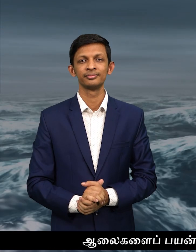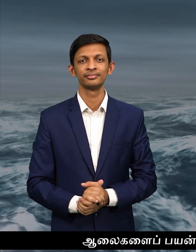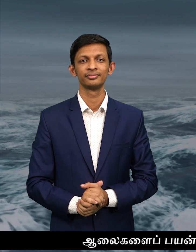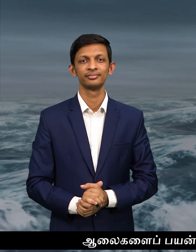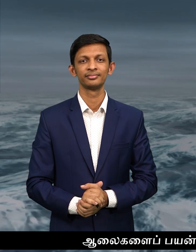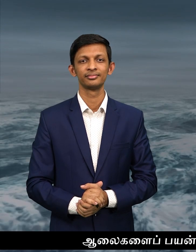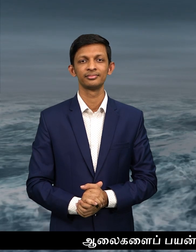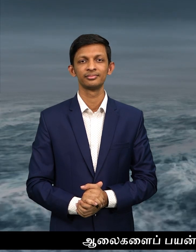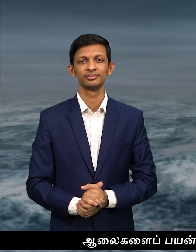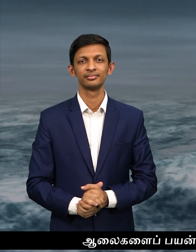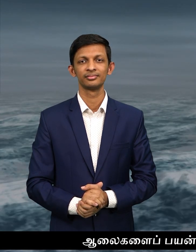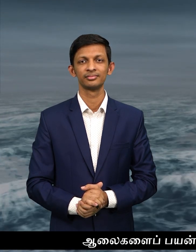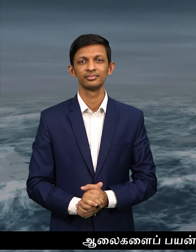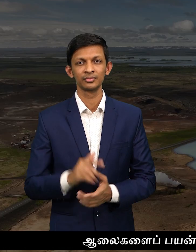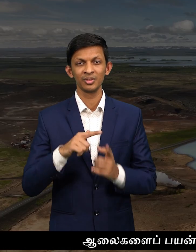ஆற்றலாக மாற்றலாம்.